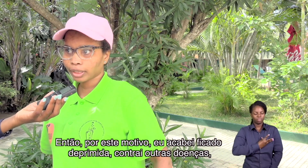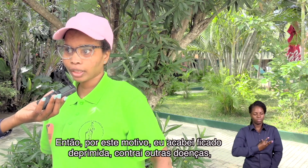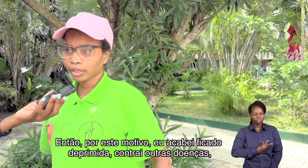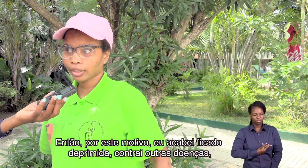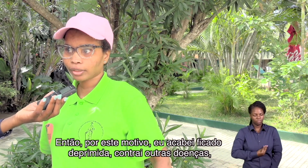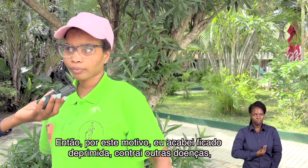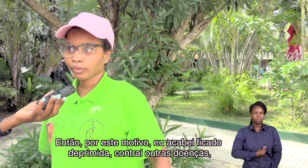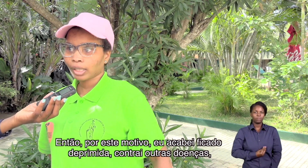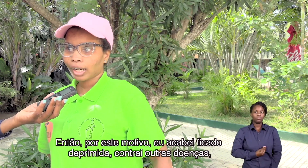deprimida e